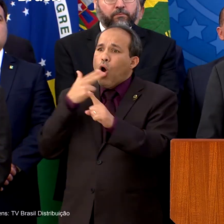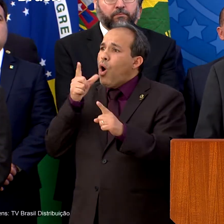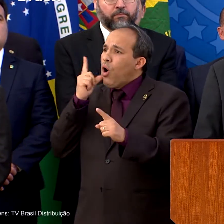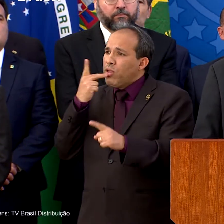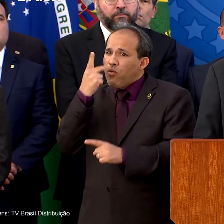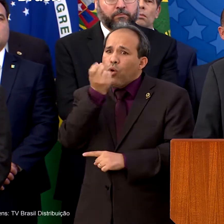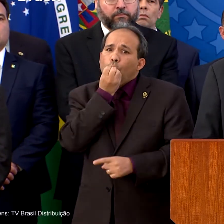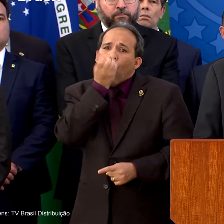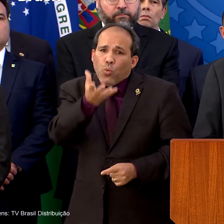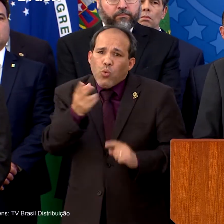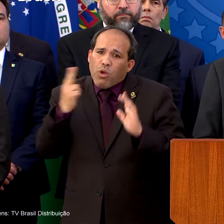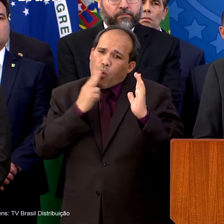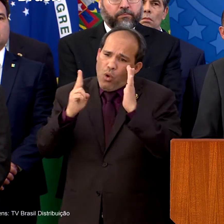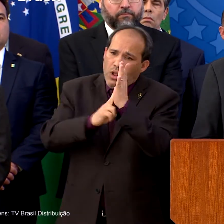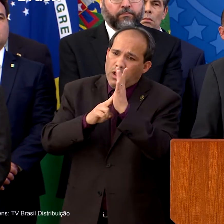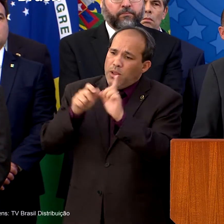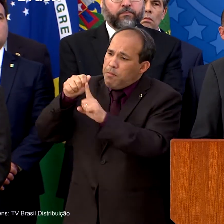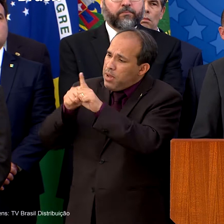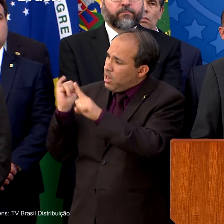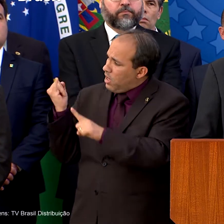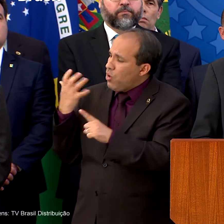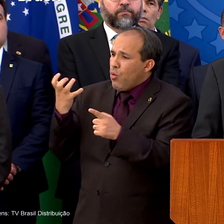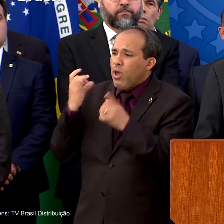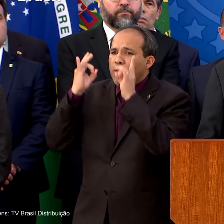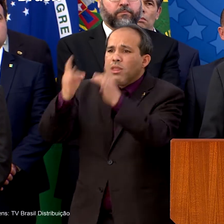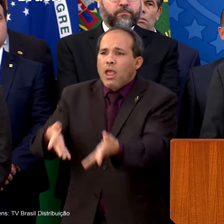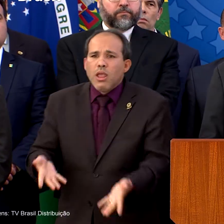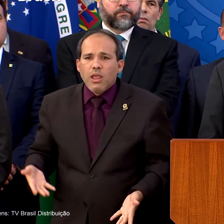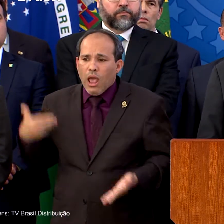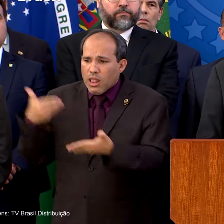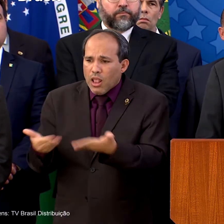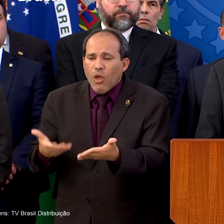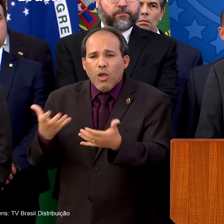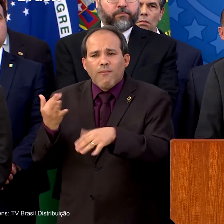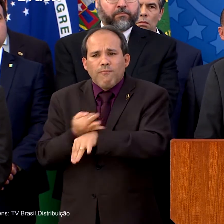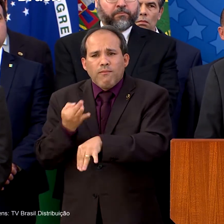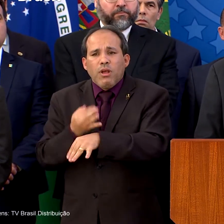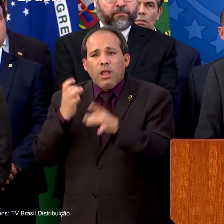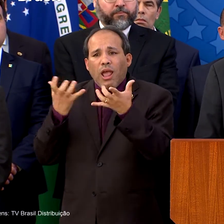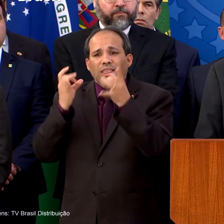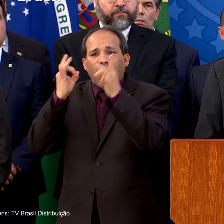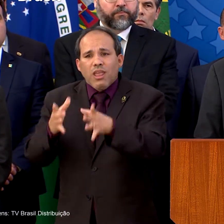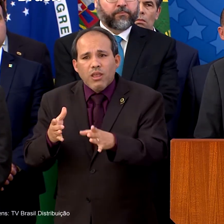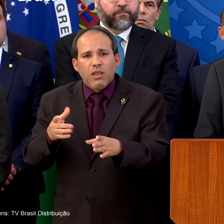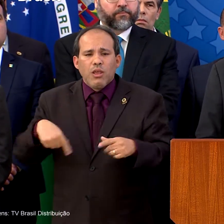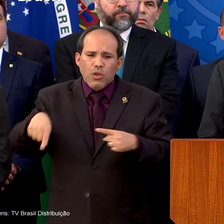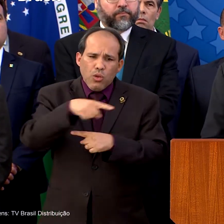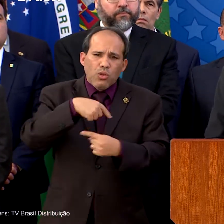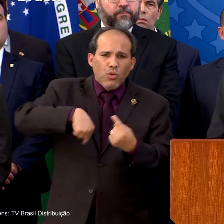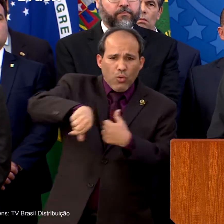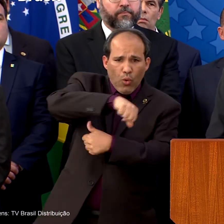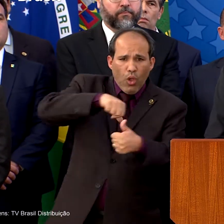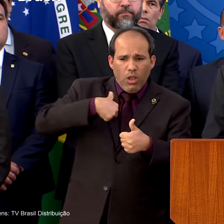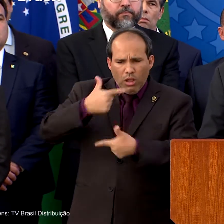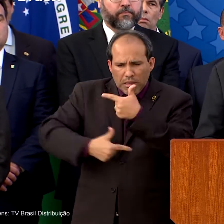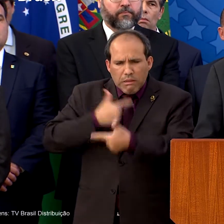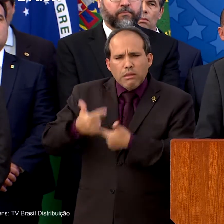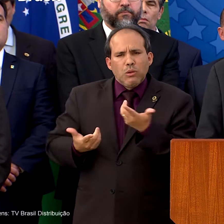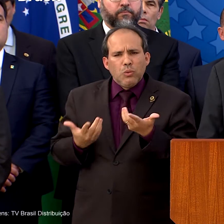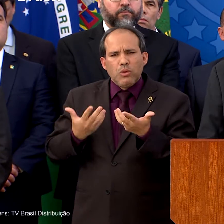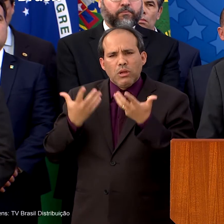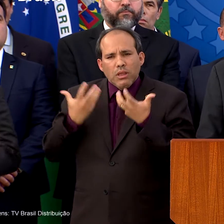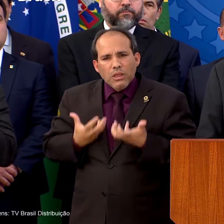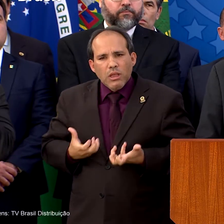que ele ia sair e nós cansamos só não somos máquinas e no dia de ontem eu